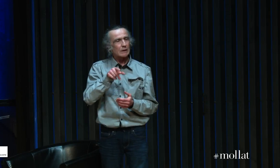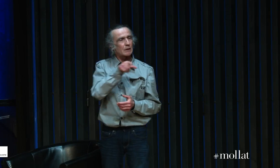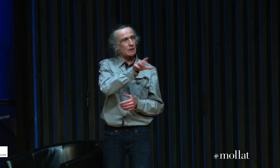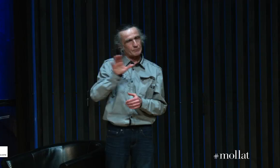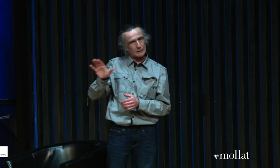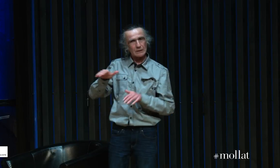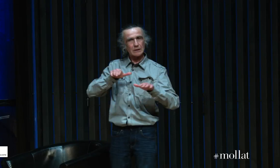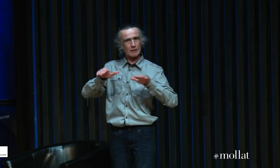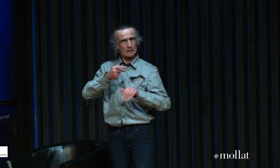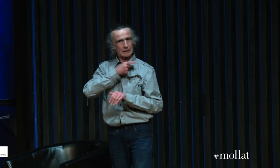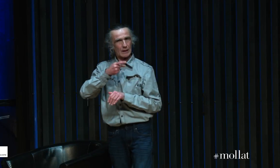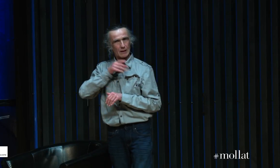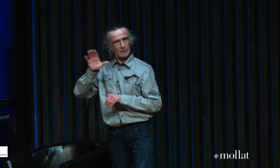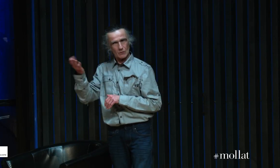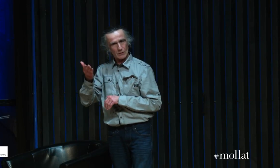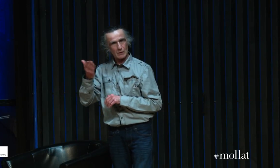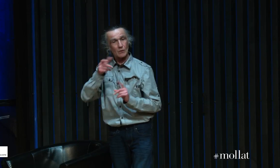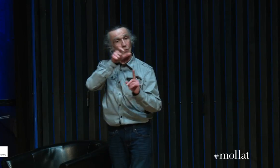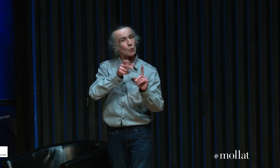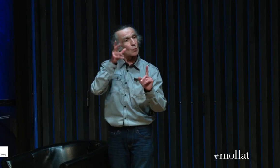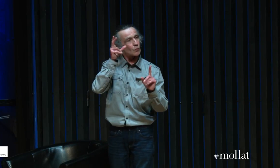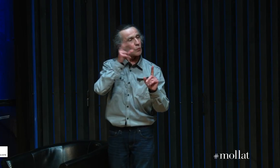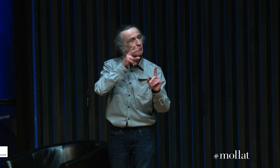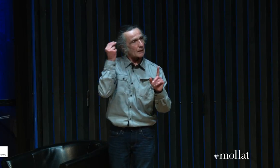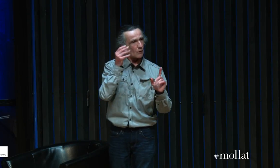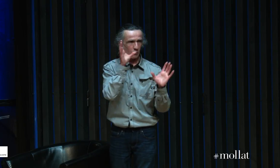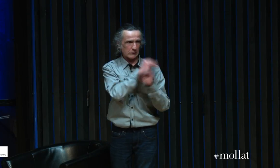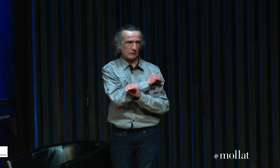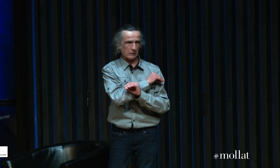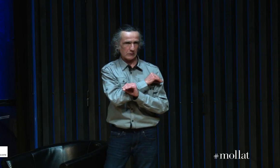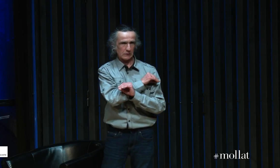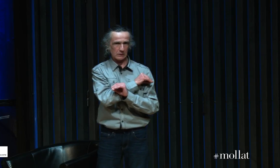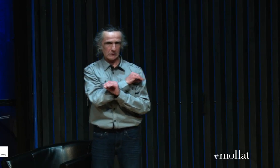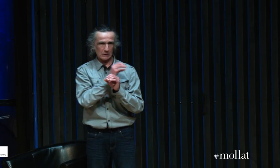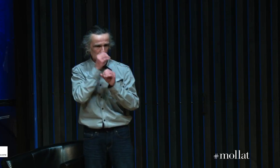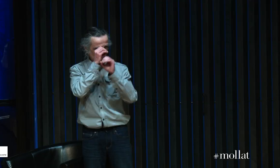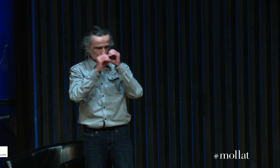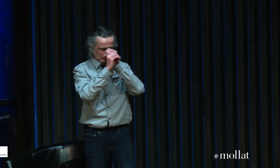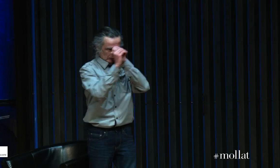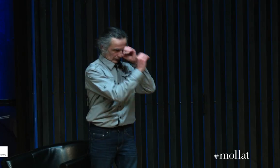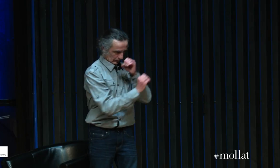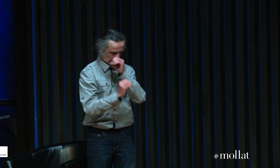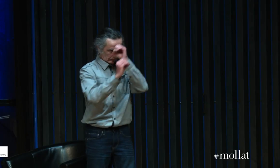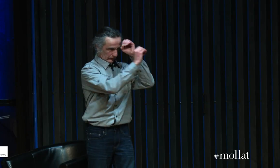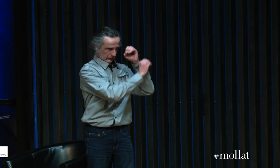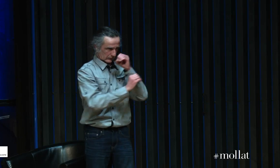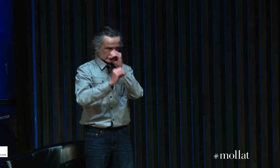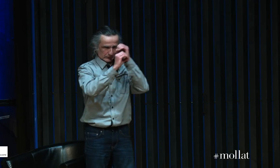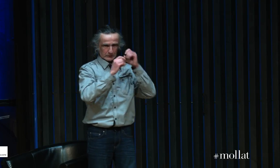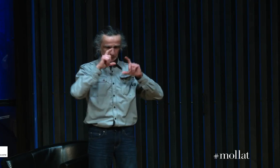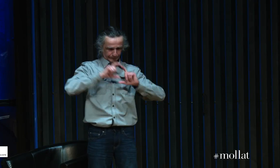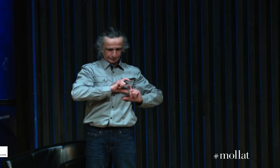des signes. En fait, donc, il avait très peu de connaissances sur le vécu et l'histoire des sourds dans leur intimité. Et je pense que du coup, effectivement,